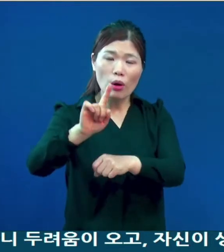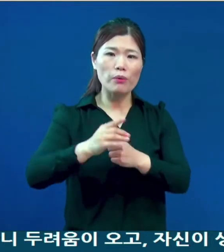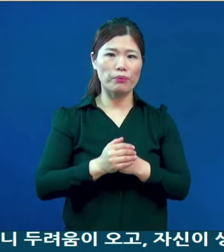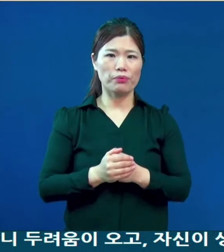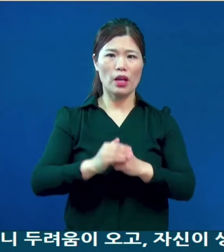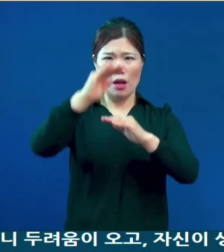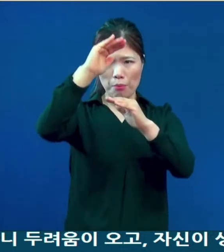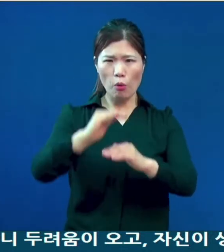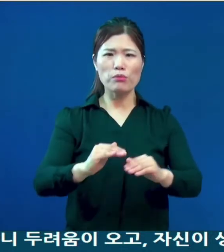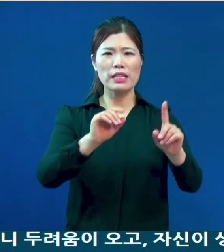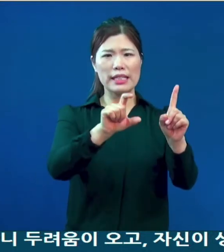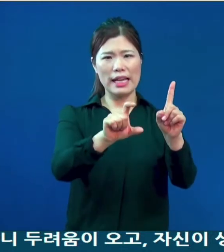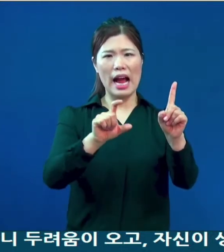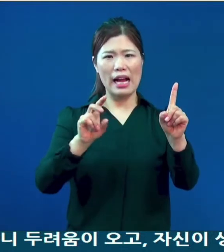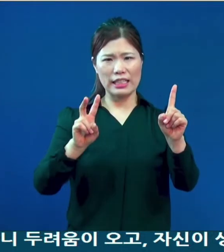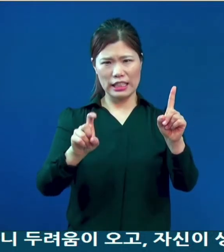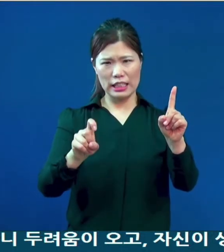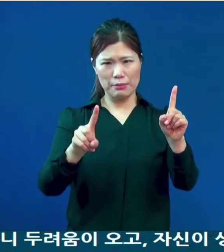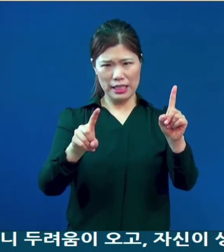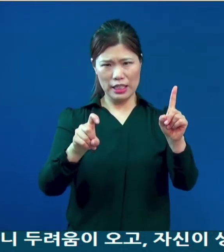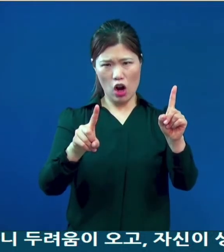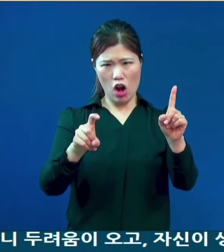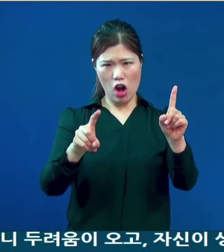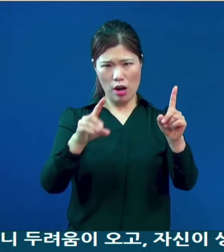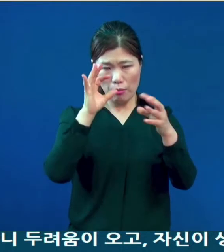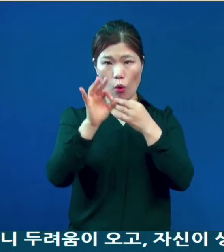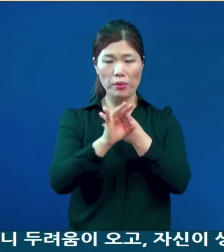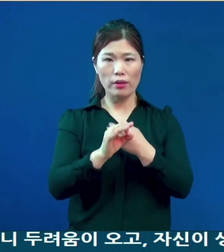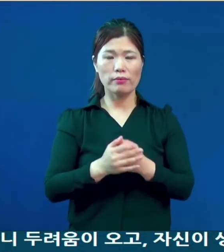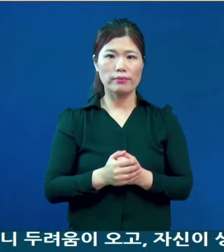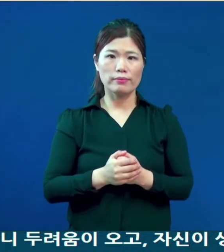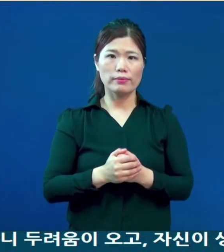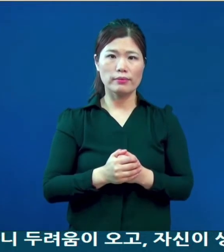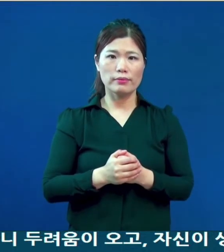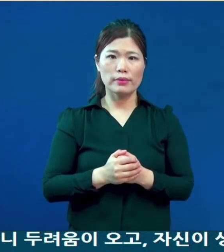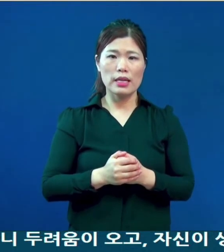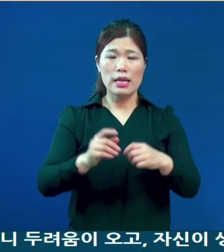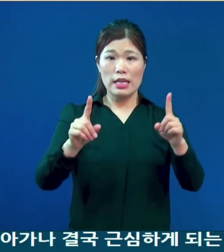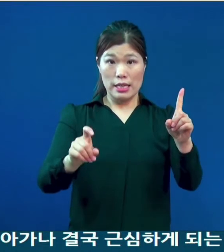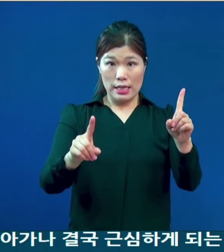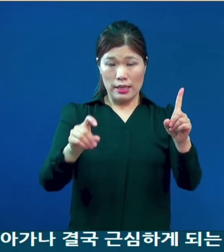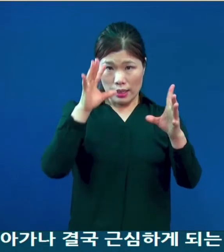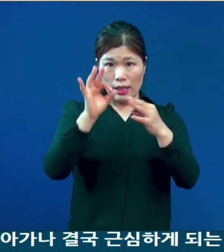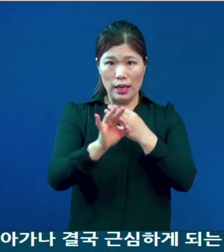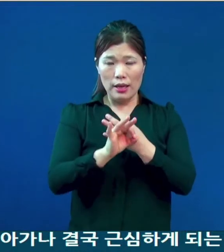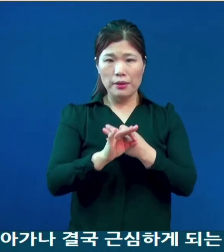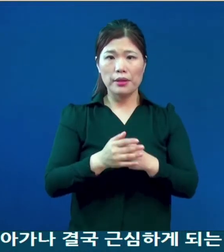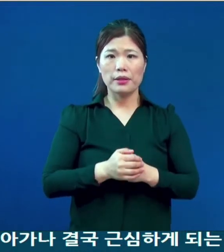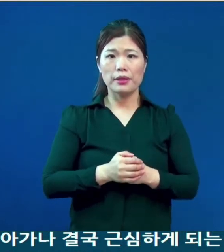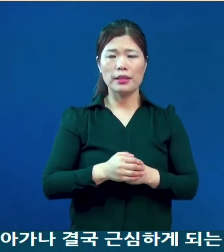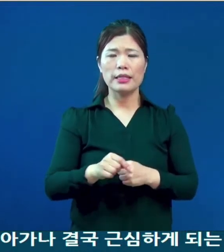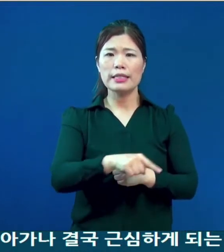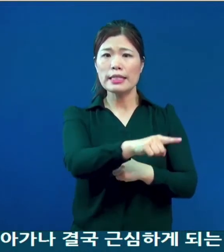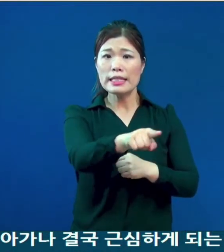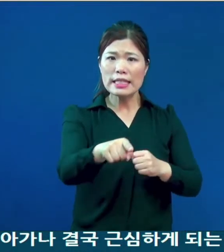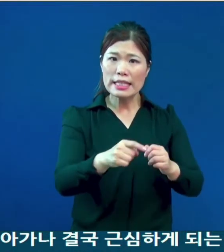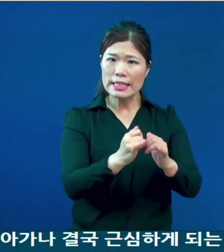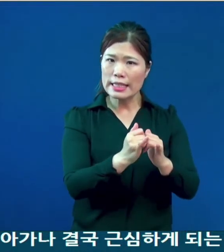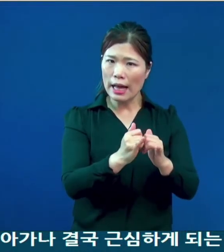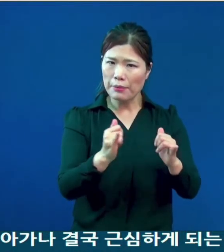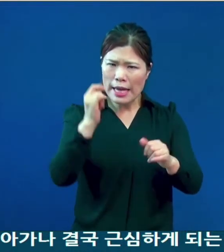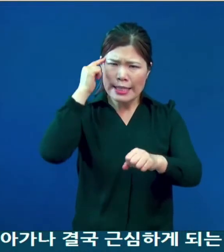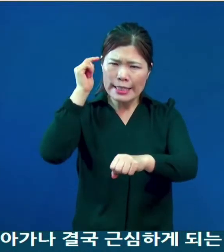본문 11절 말씀에 숨겨져 있는데 11절의 상황은 이들이 머리를 맞대고